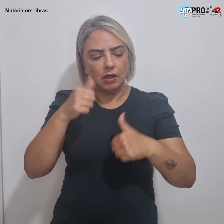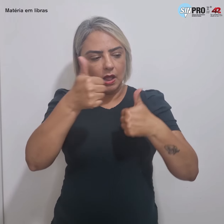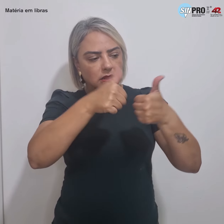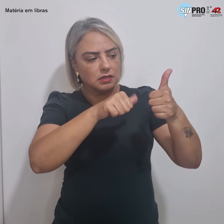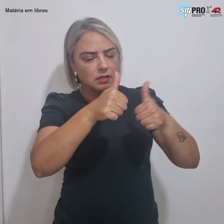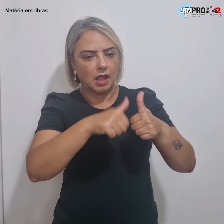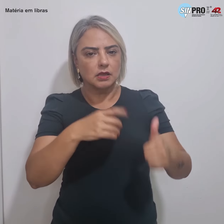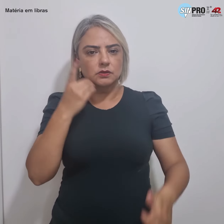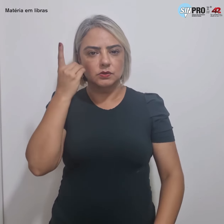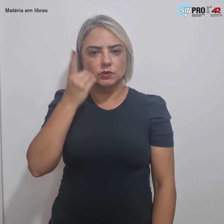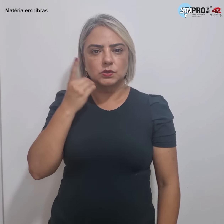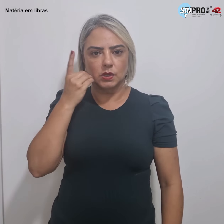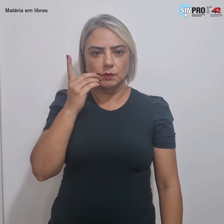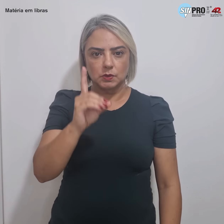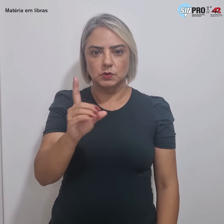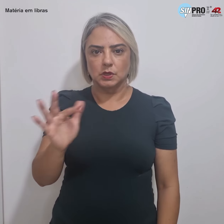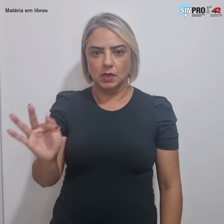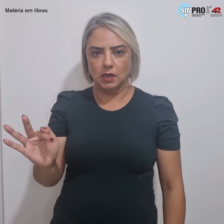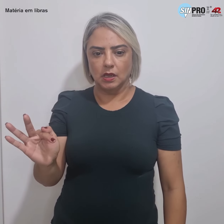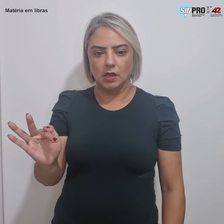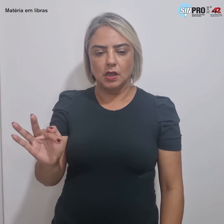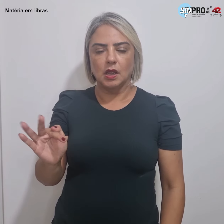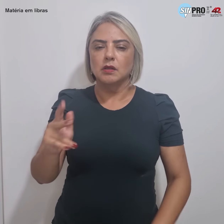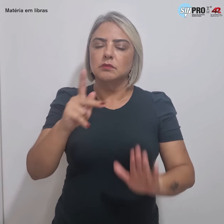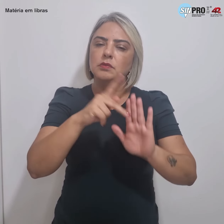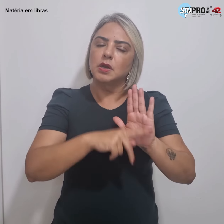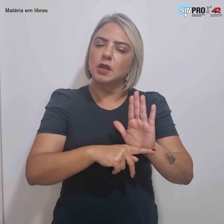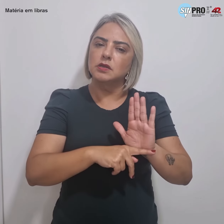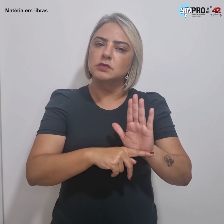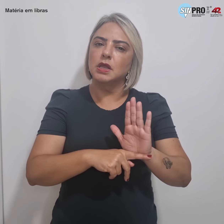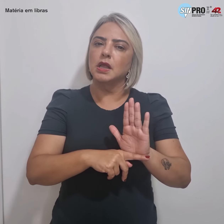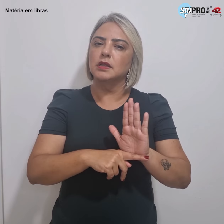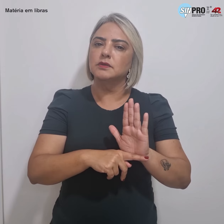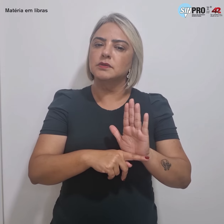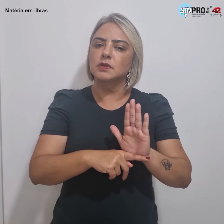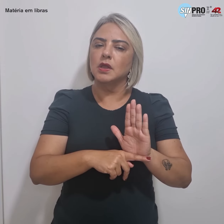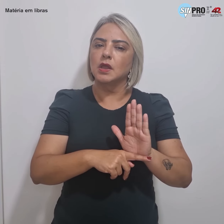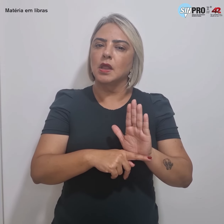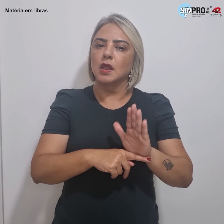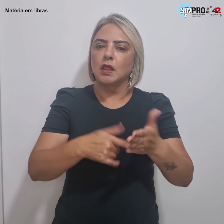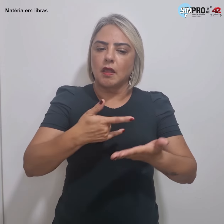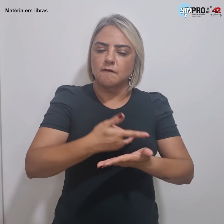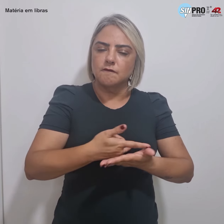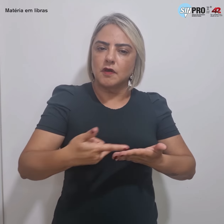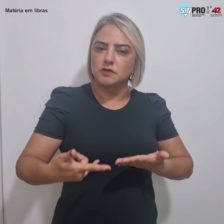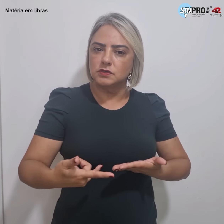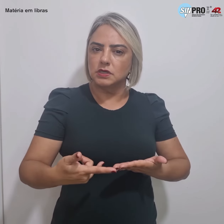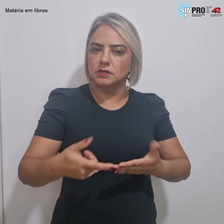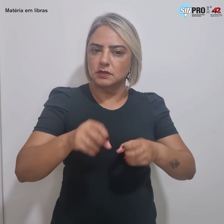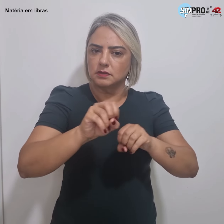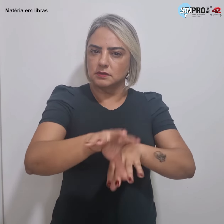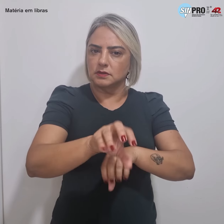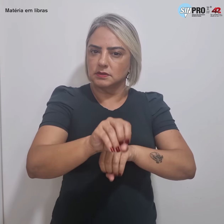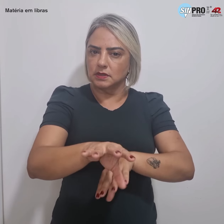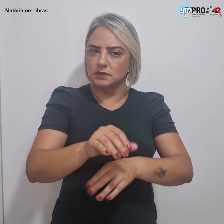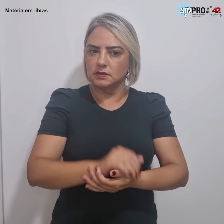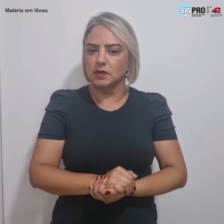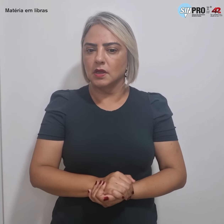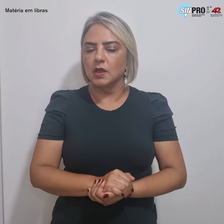dos deputados distritais projetos como a bolcheirização da educação e o homeschooling,